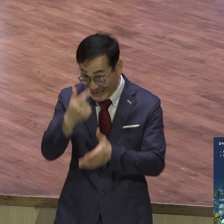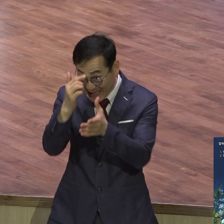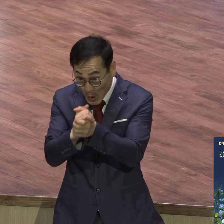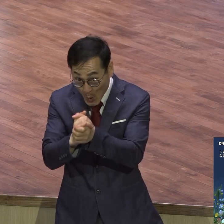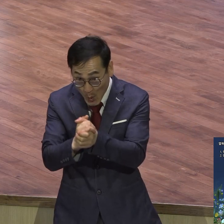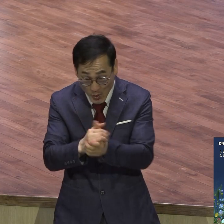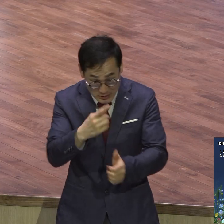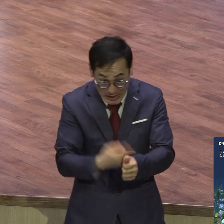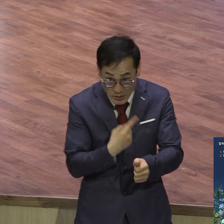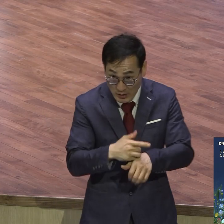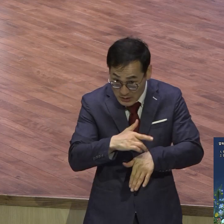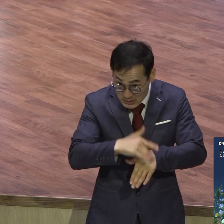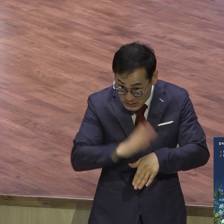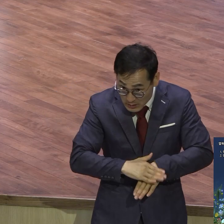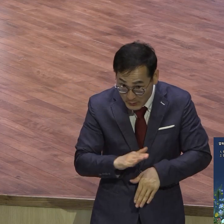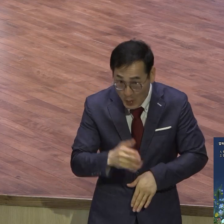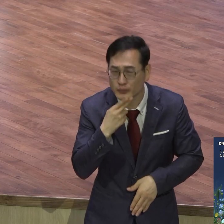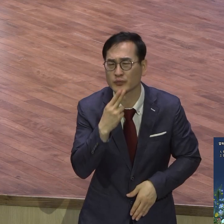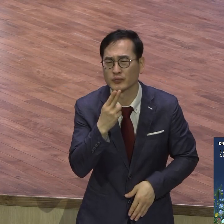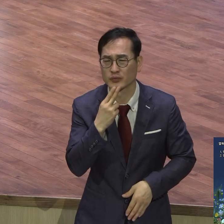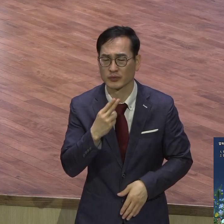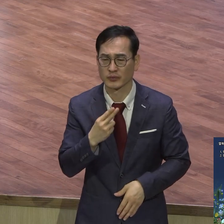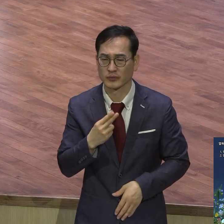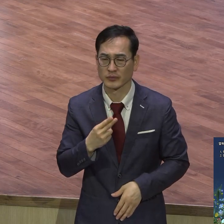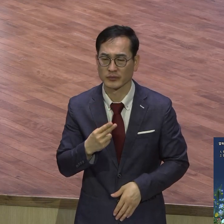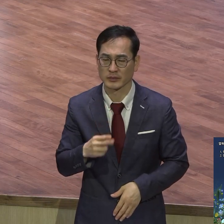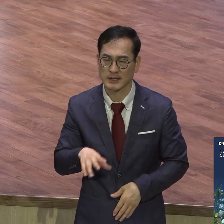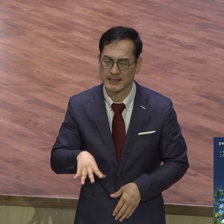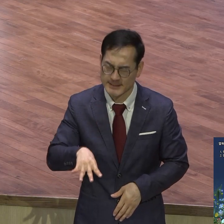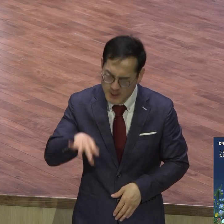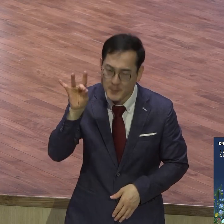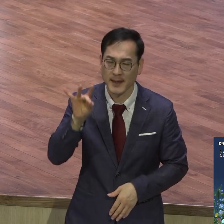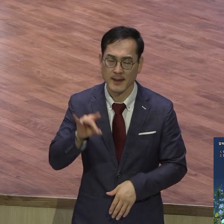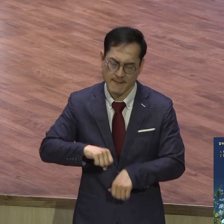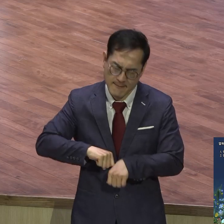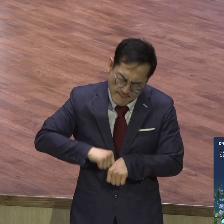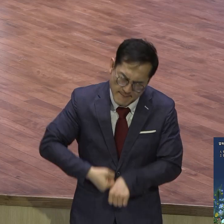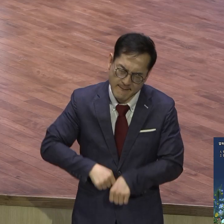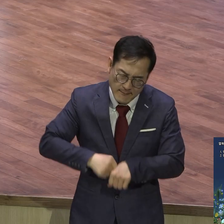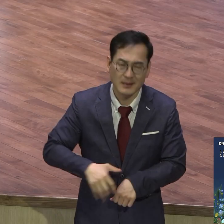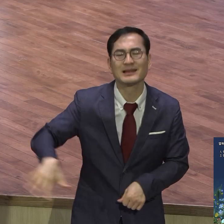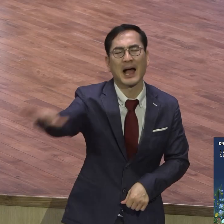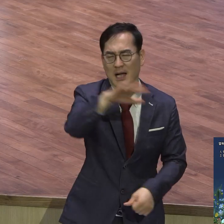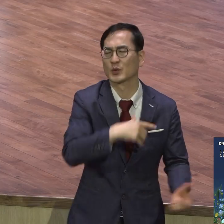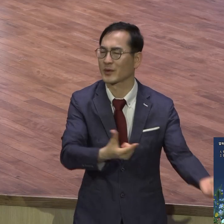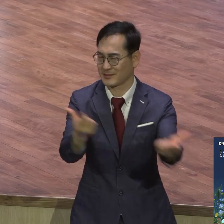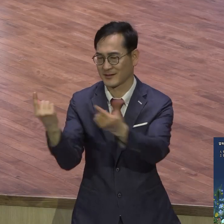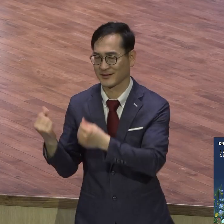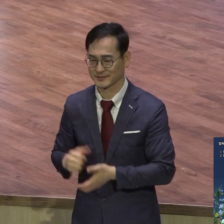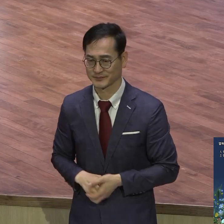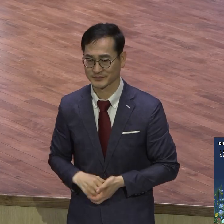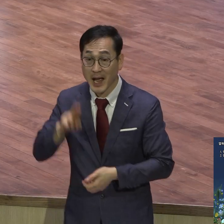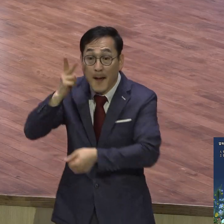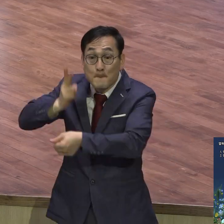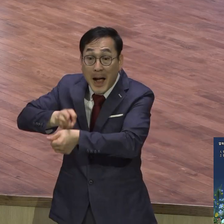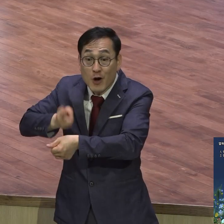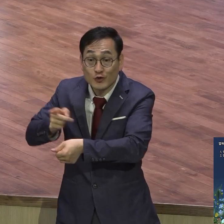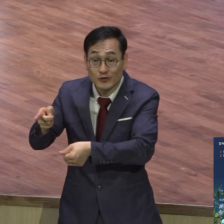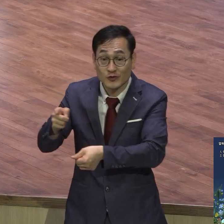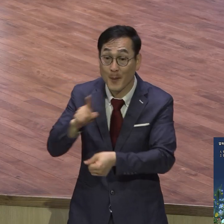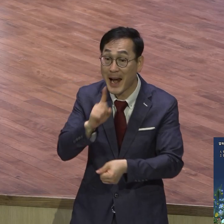잠을 잘 수 없으니까 어쩔 수 없이 전도 어쩔 수 없이 바울도 그랬어요. 부덕불